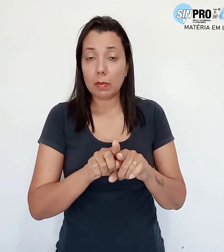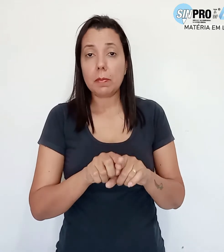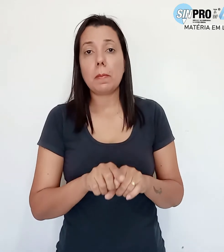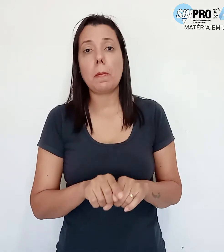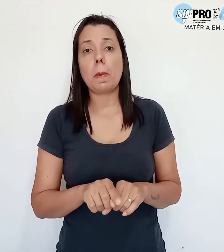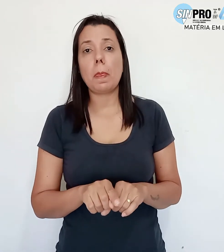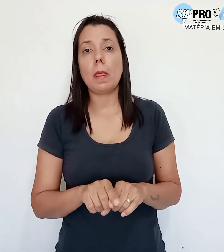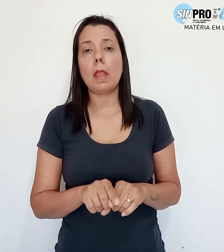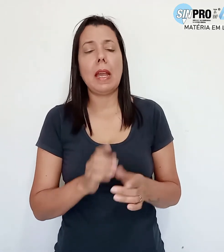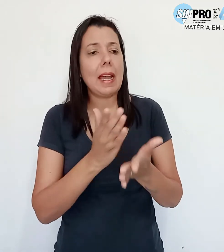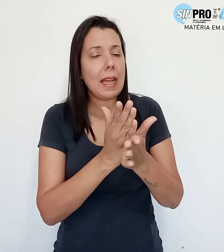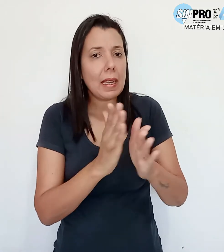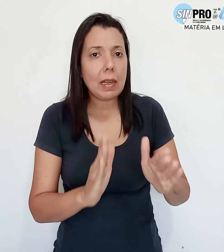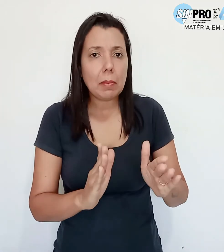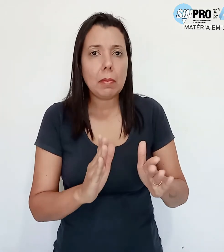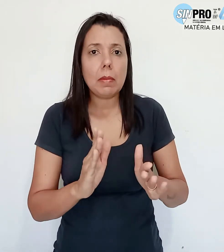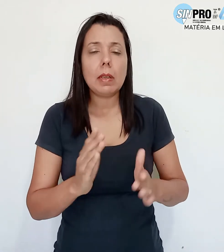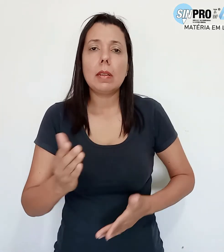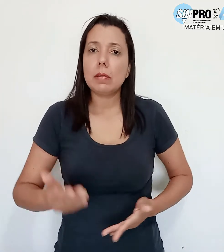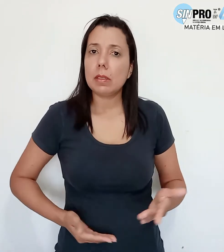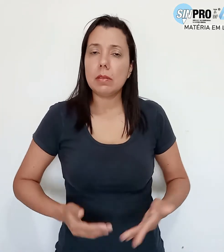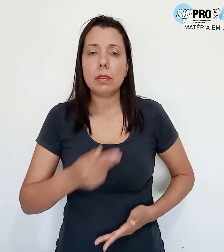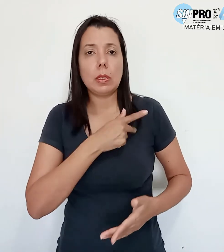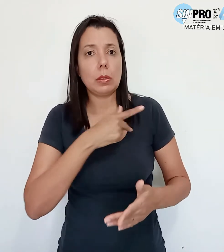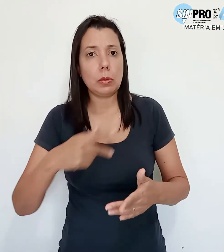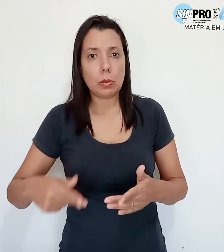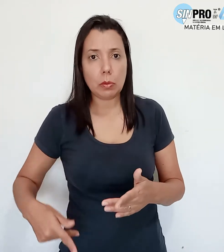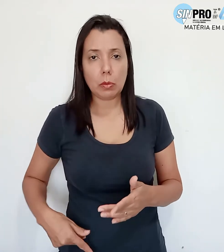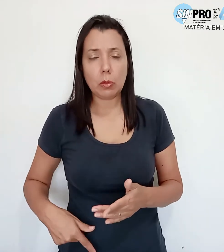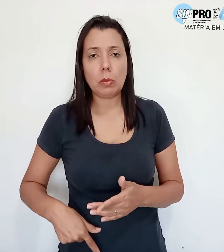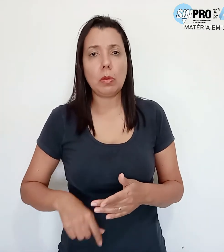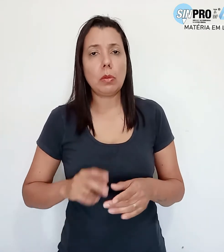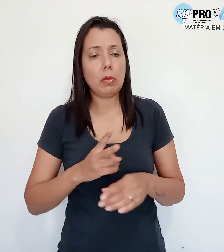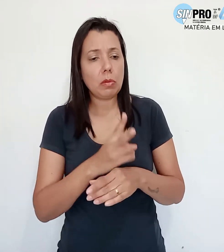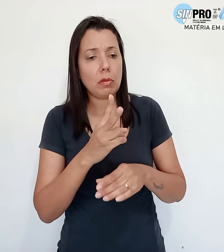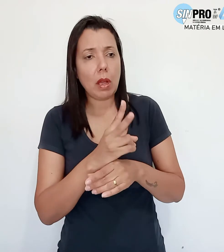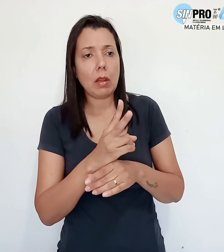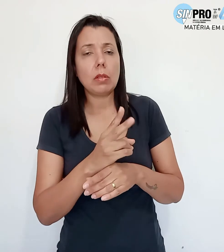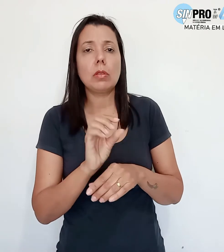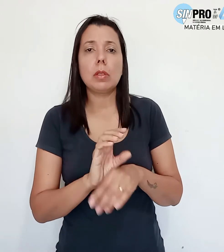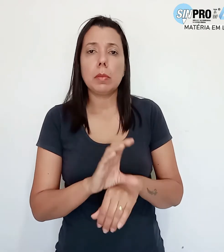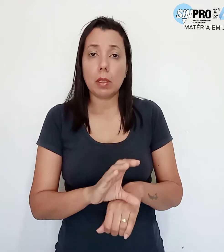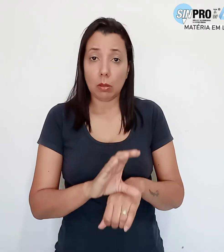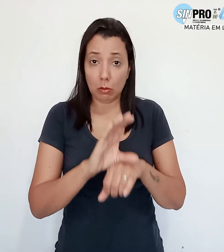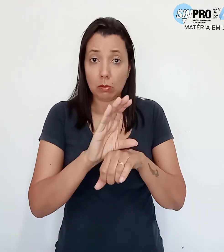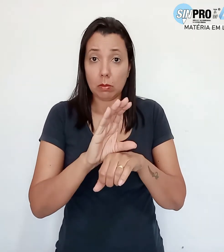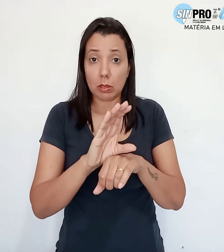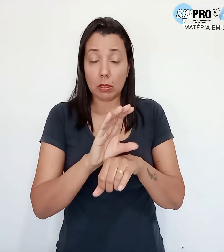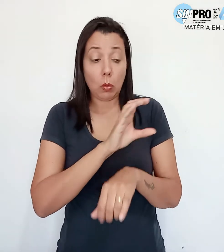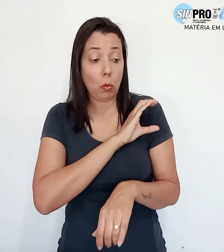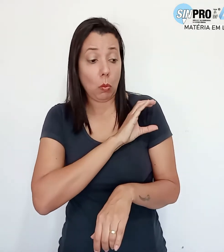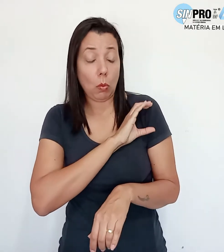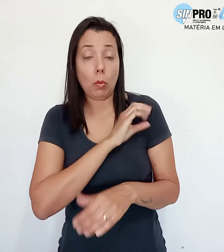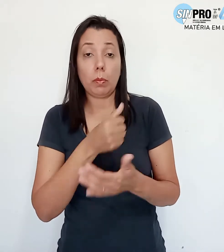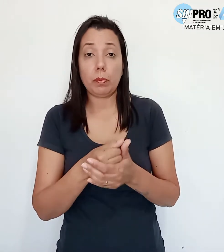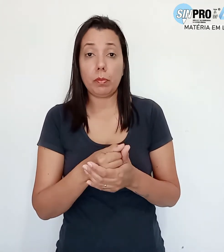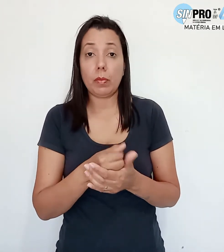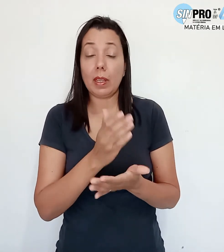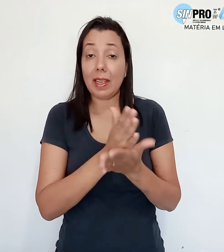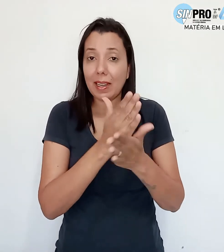fundações, extinguir cargos públicos efetivos, vagos ou comissionados, fundir ou extinguir